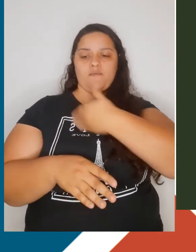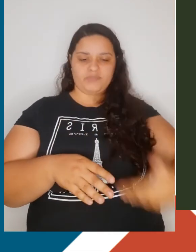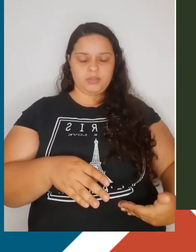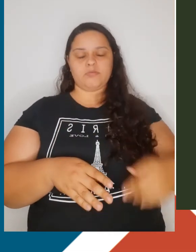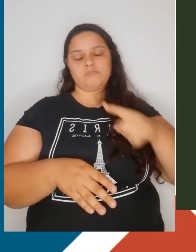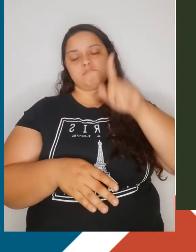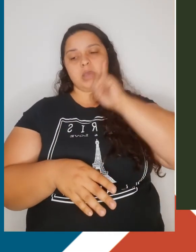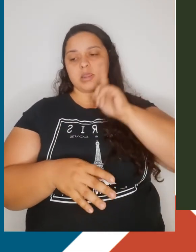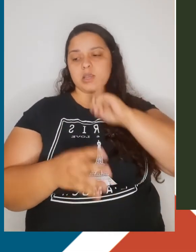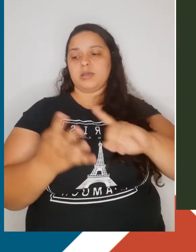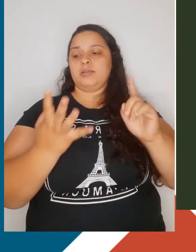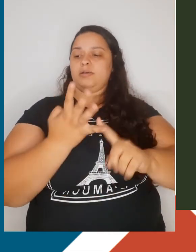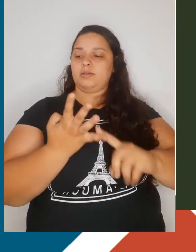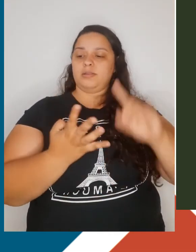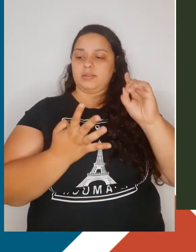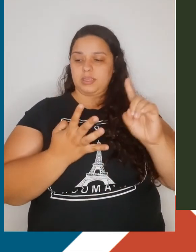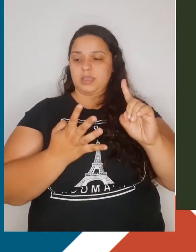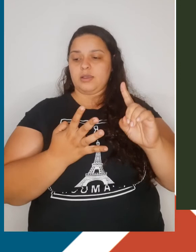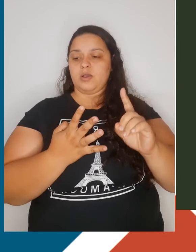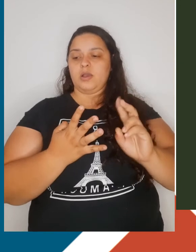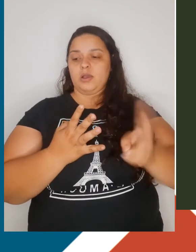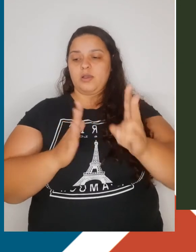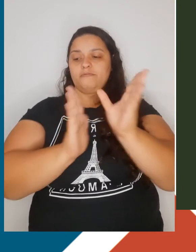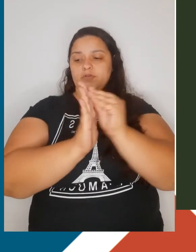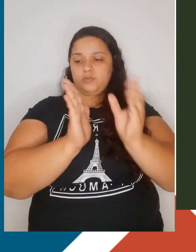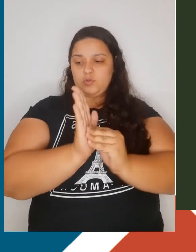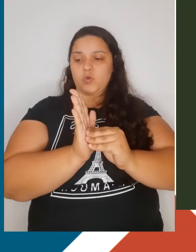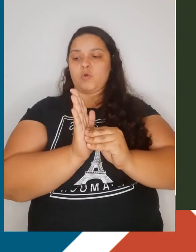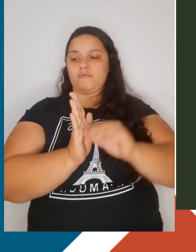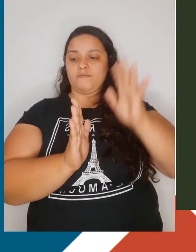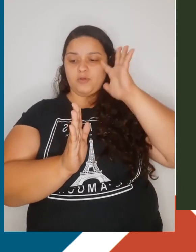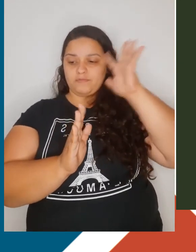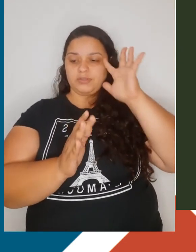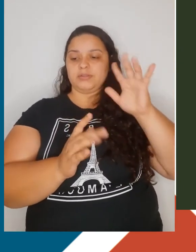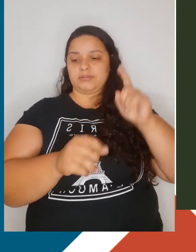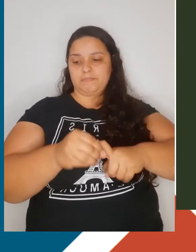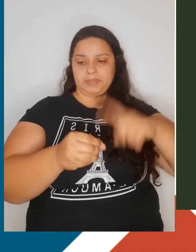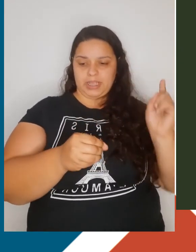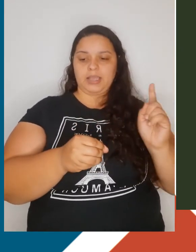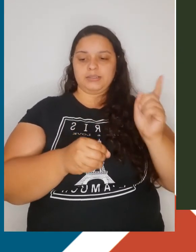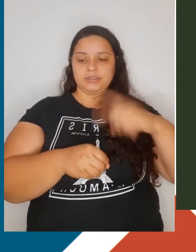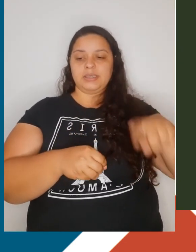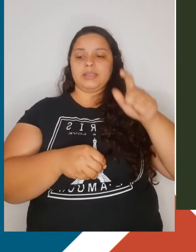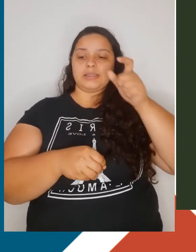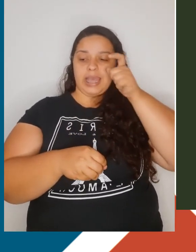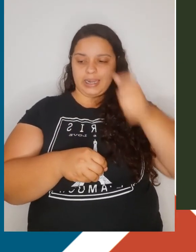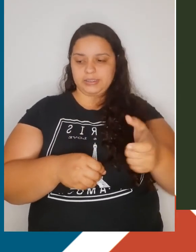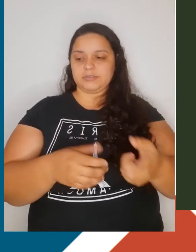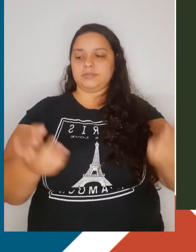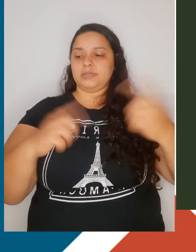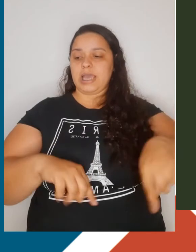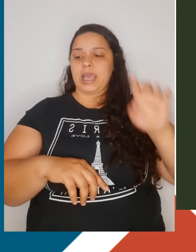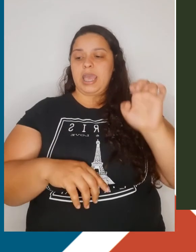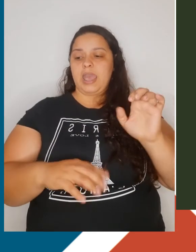o conteúdo filosófico das independências sobrepôs-se aos interesses oligárquicos. E letra E, as classes